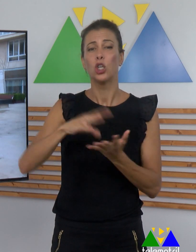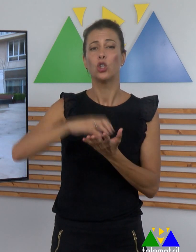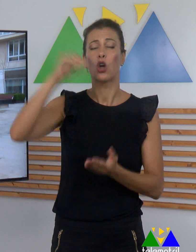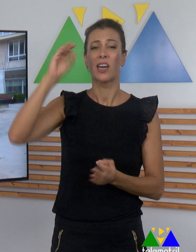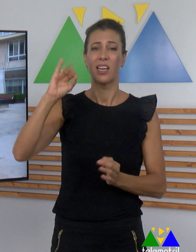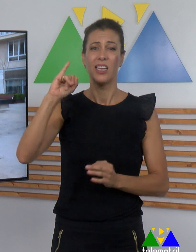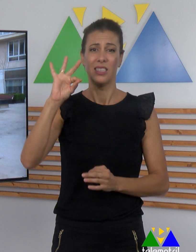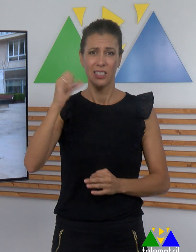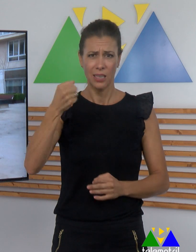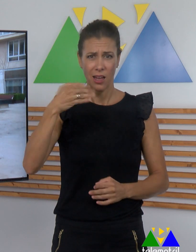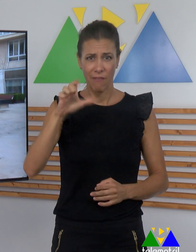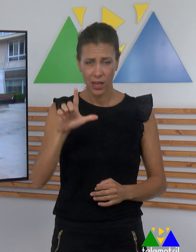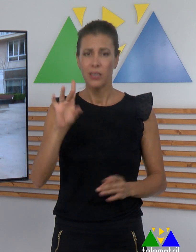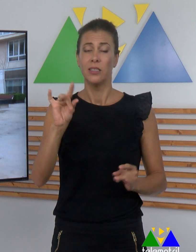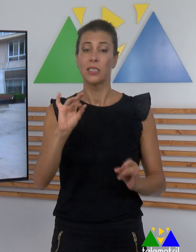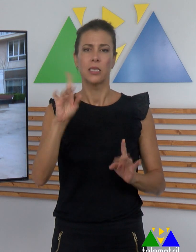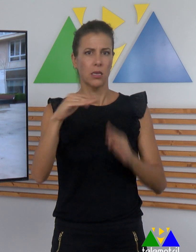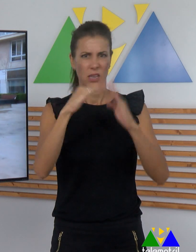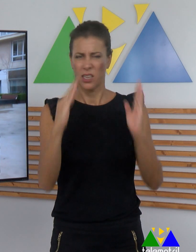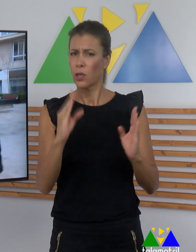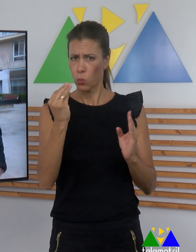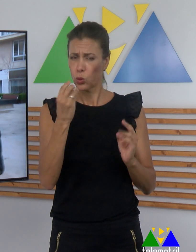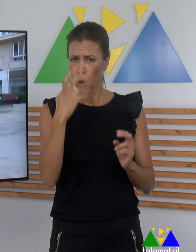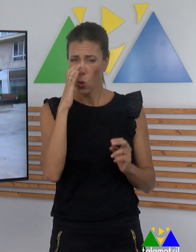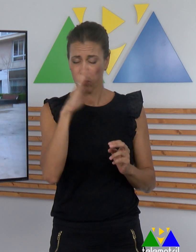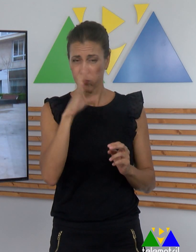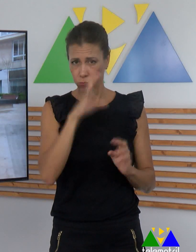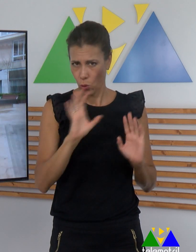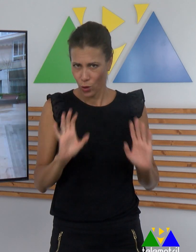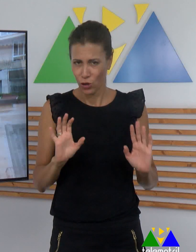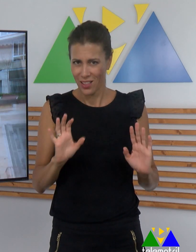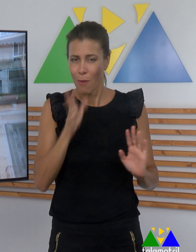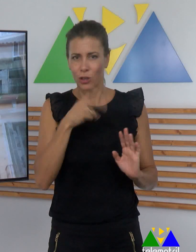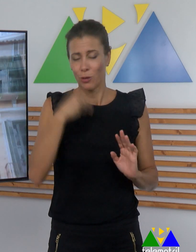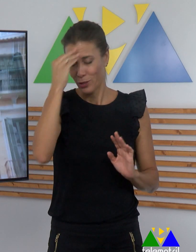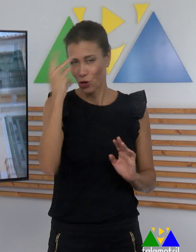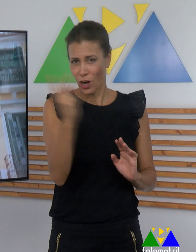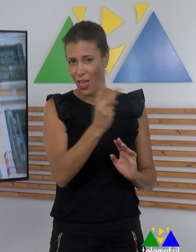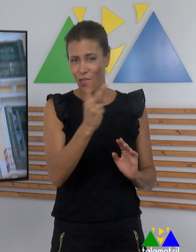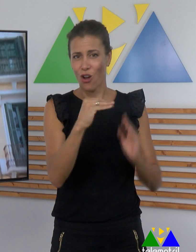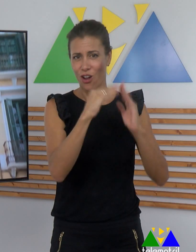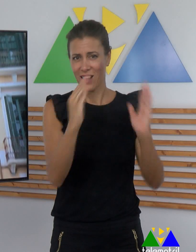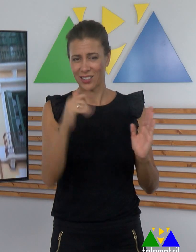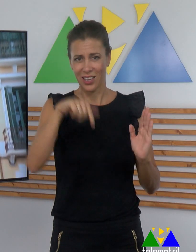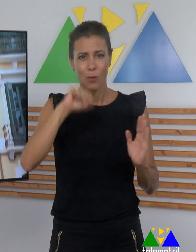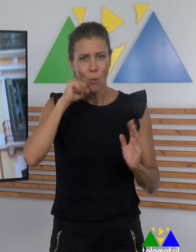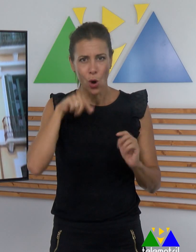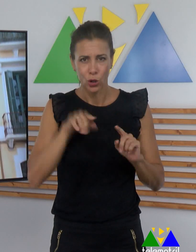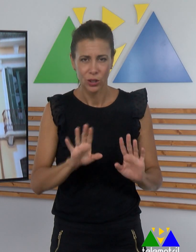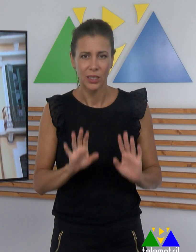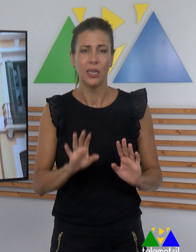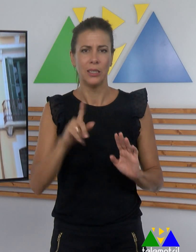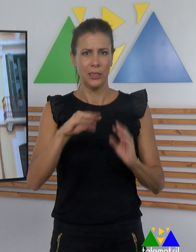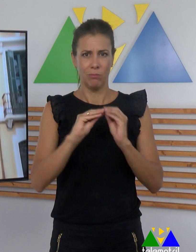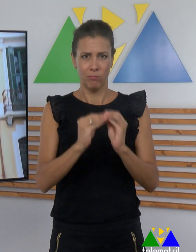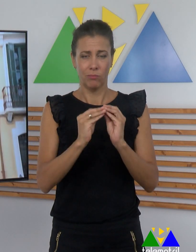son muy curiosas, quizás sean las dos casas, de las pocas casas que quedan en Motril y que se han rehabilitado las